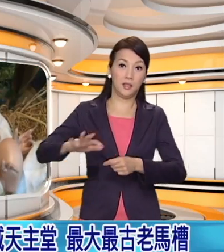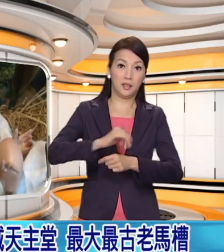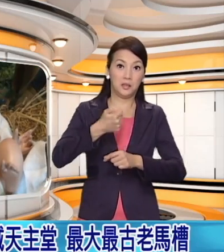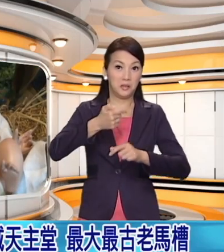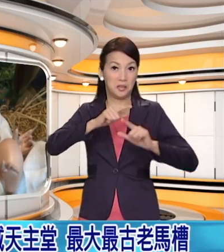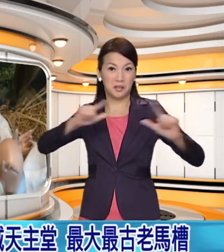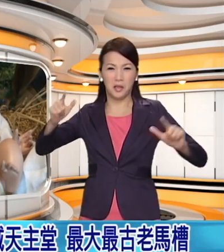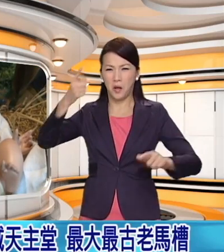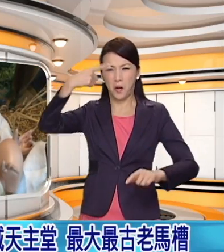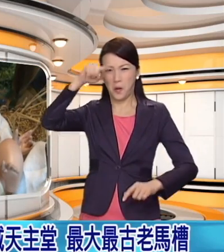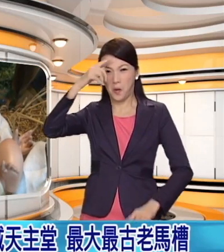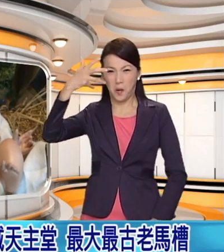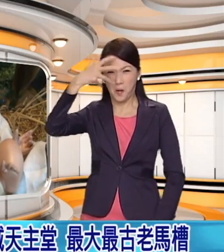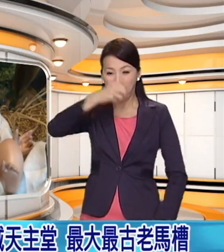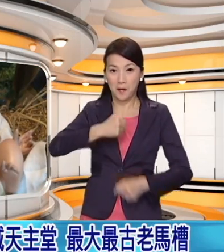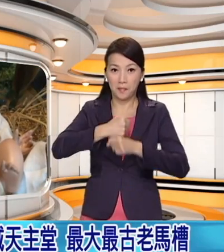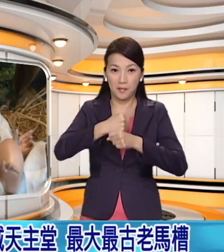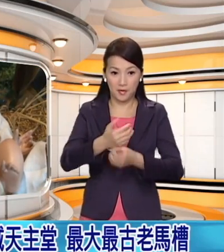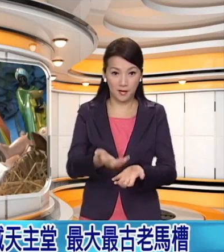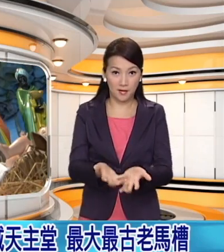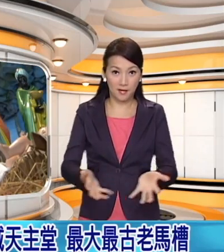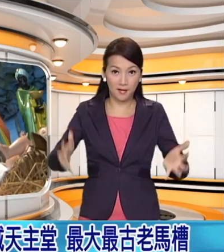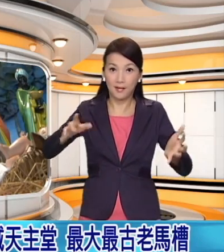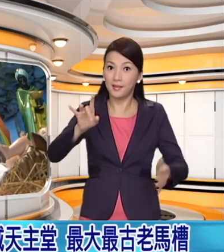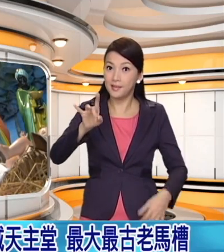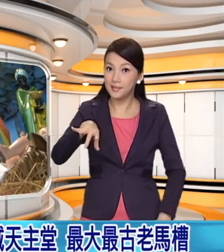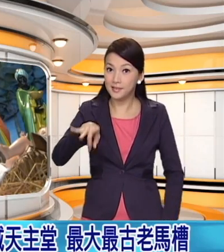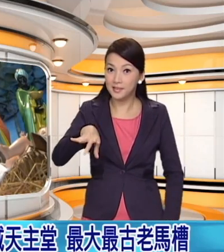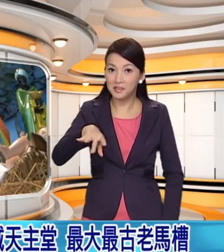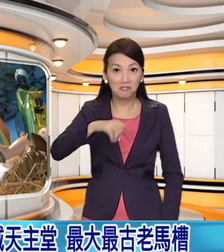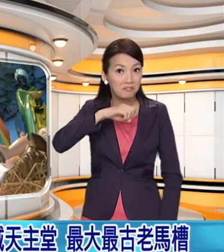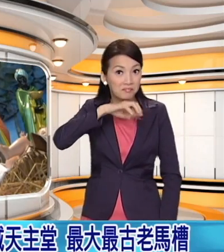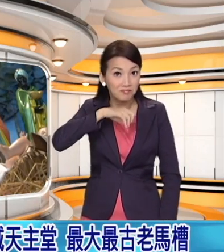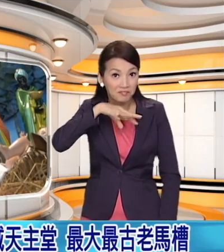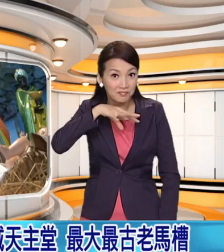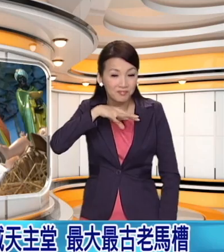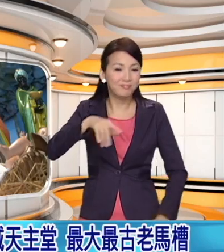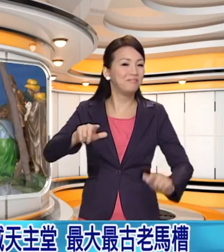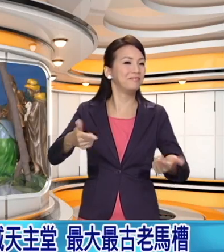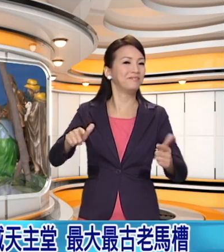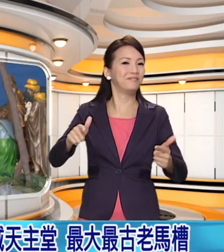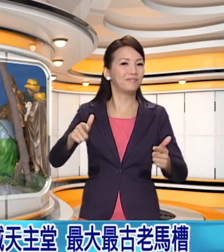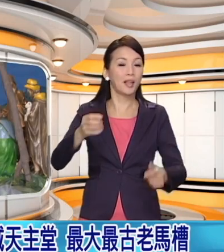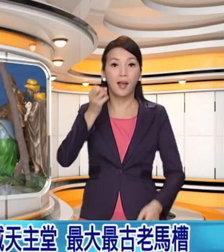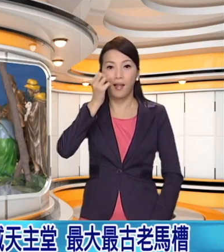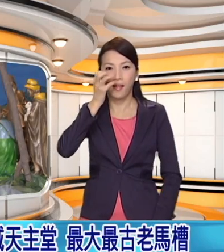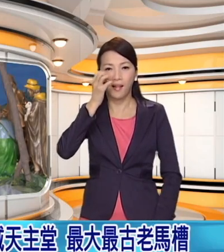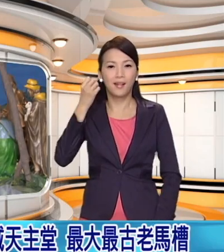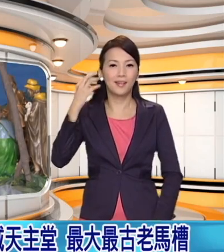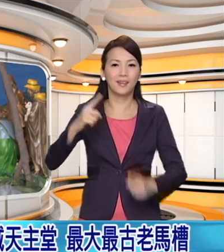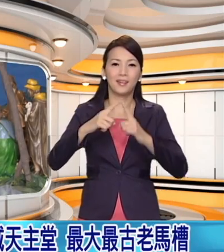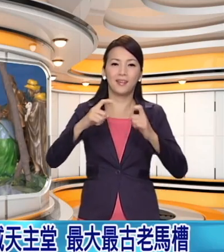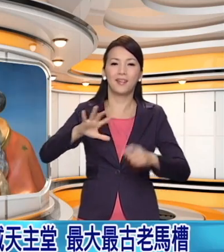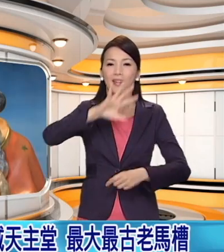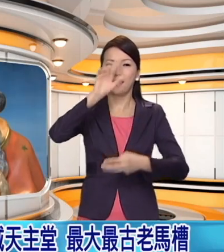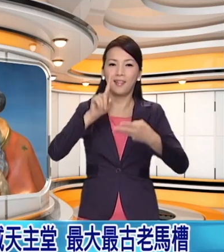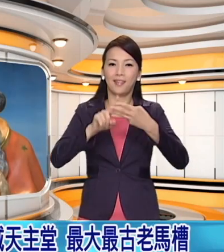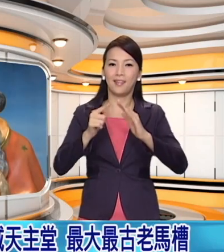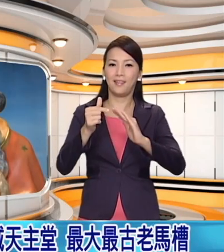而全台湾最大而且最古老的马槽并不在屏东，而是在花莲的新城天主